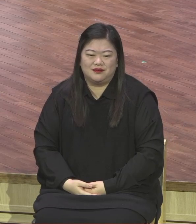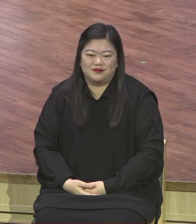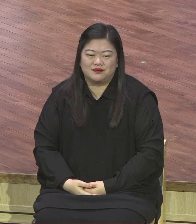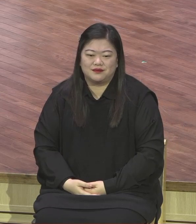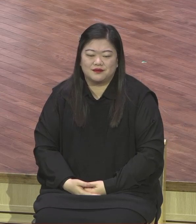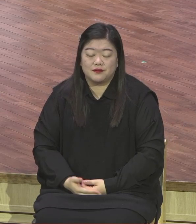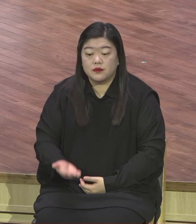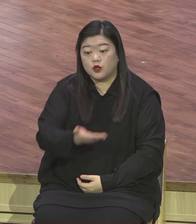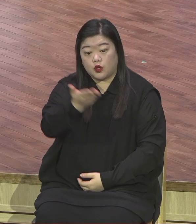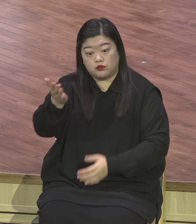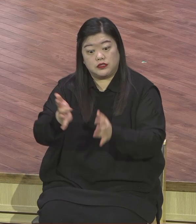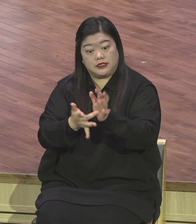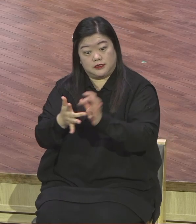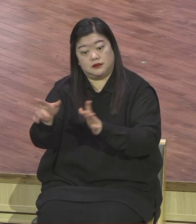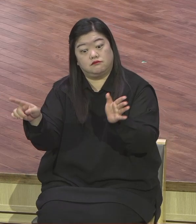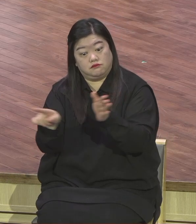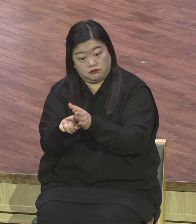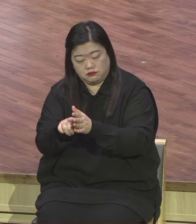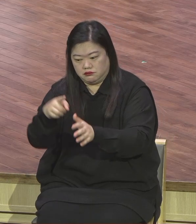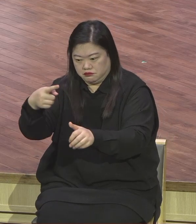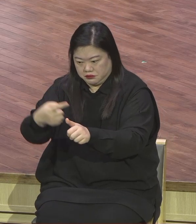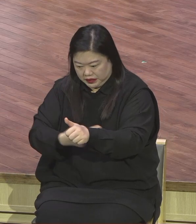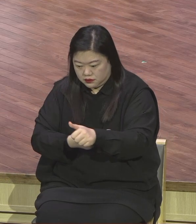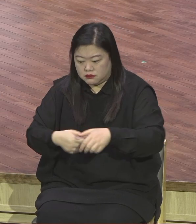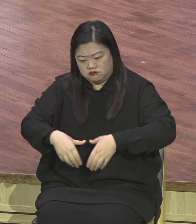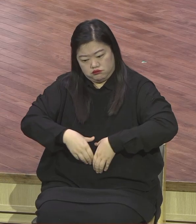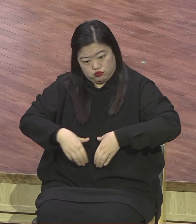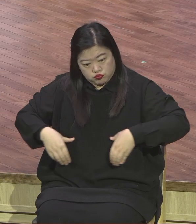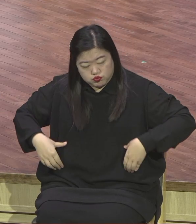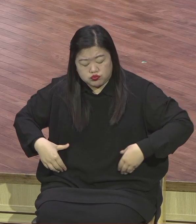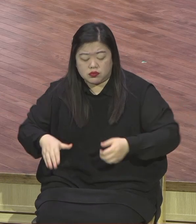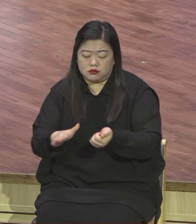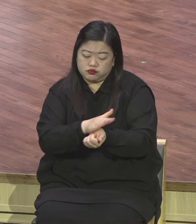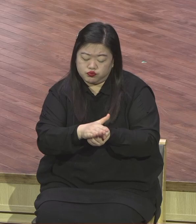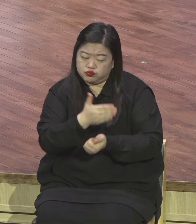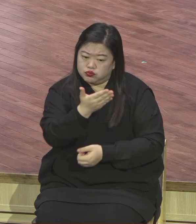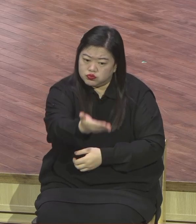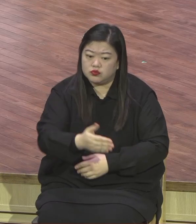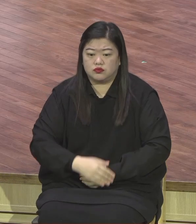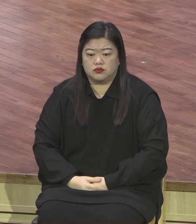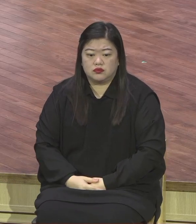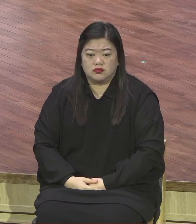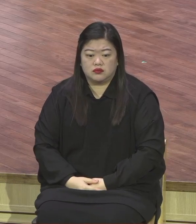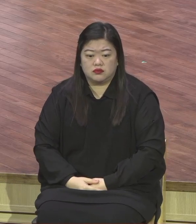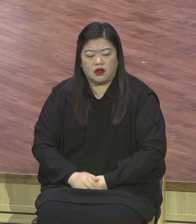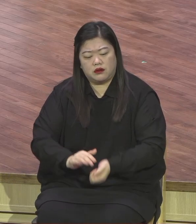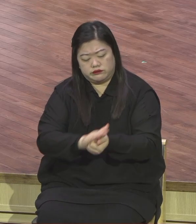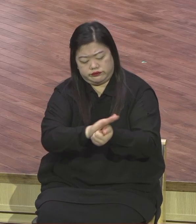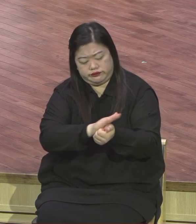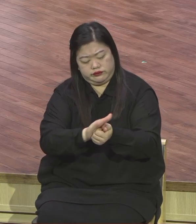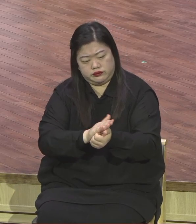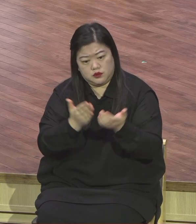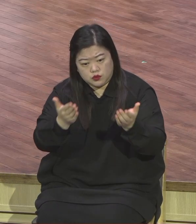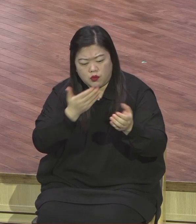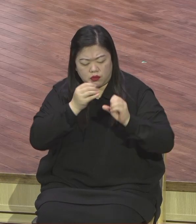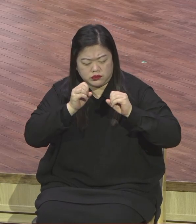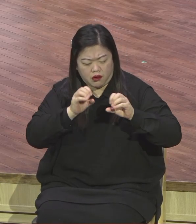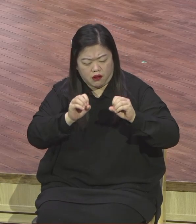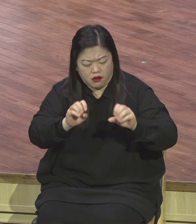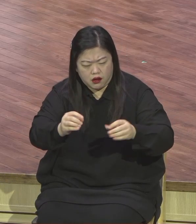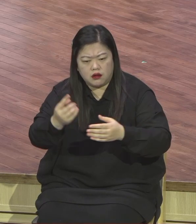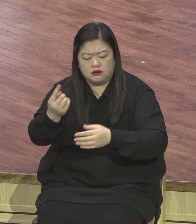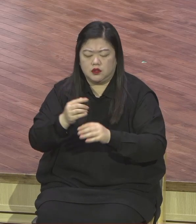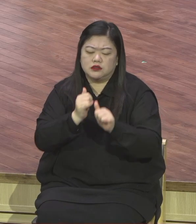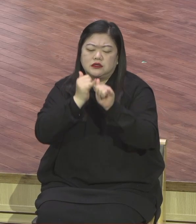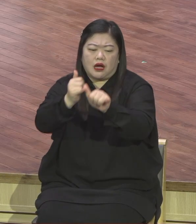그렇게 하나님 앞에서 왜 그렇게 살면요 약속이에요. 상을 주신다니까 상이 뭐예요.